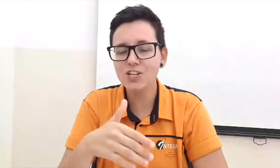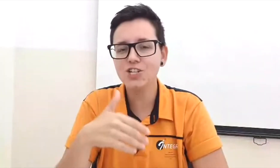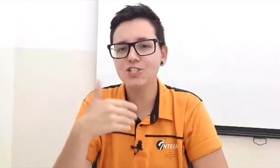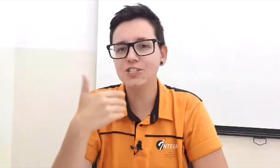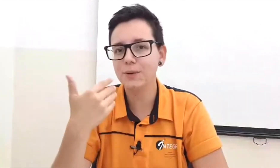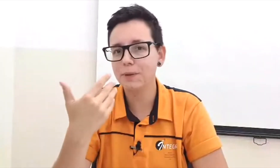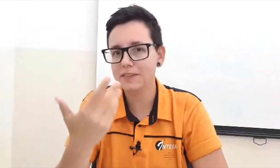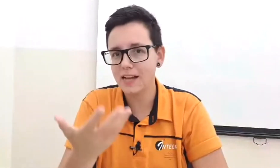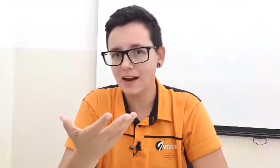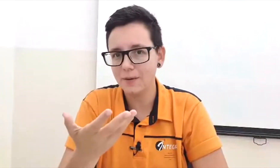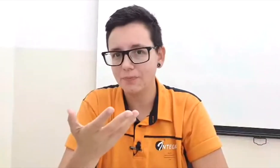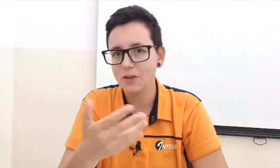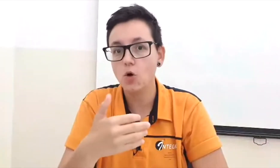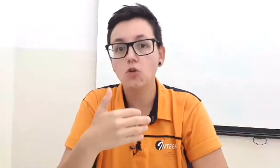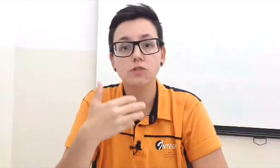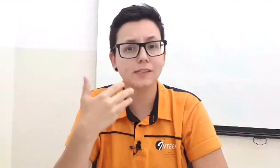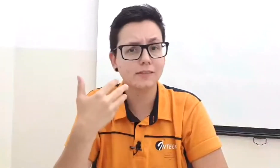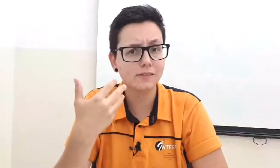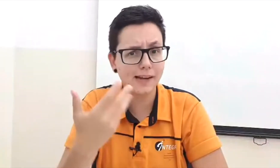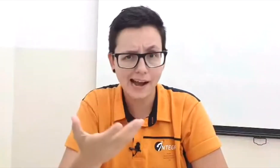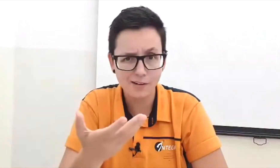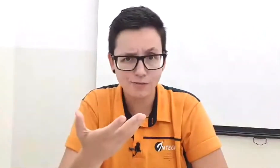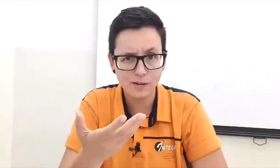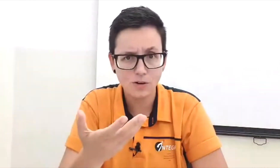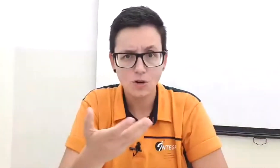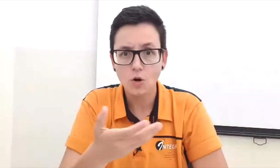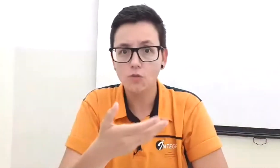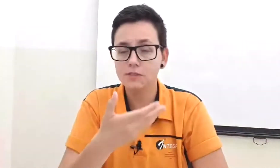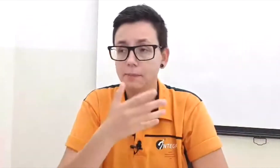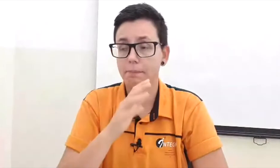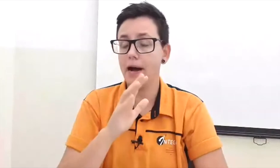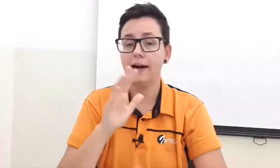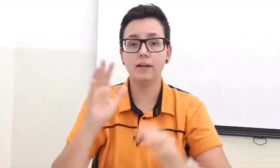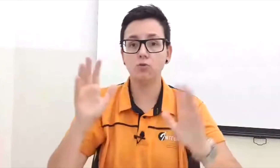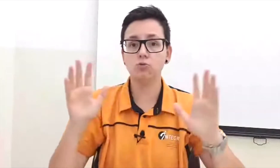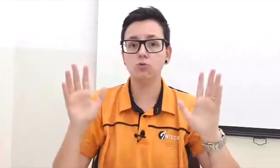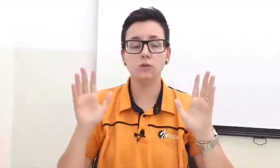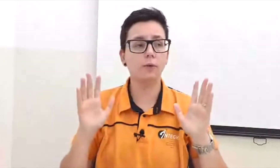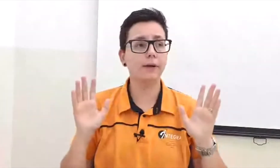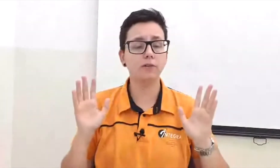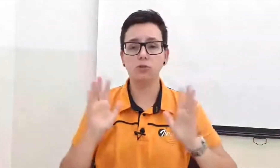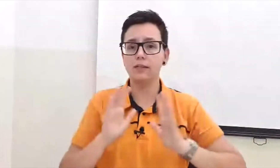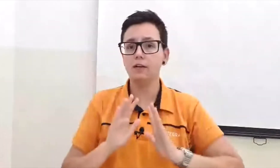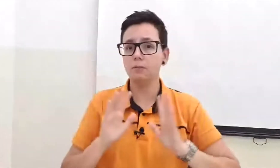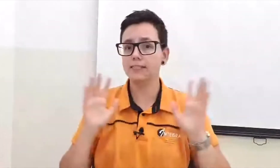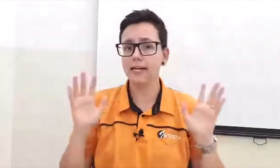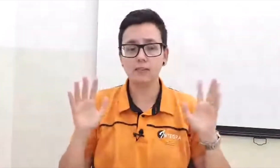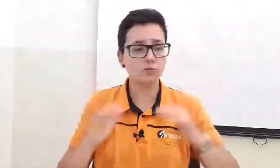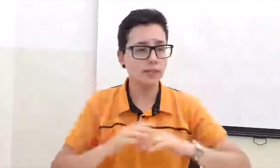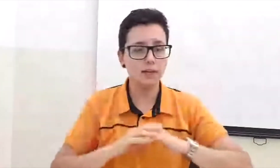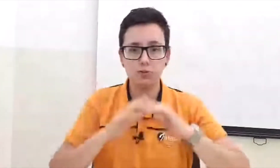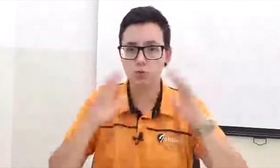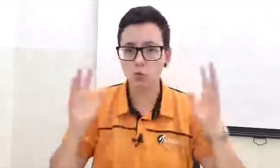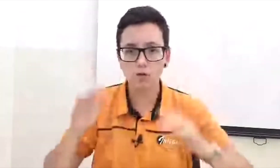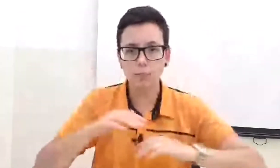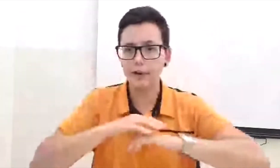de interpretar, ou você trava, ou você para com tudo. Não, peraí, não estou entendendo mais nada, não sei nem onde eu estou, vou parar